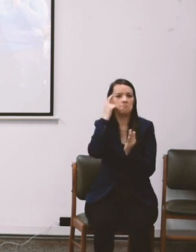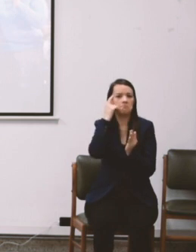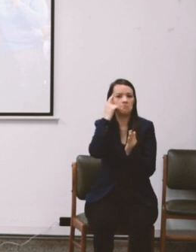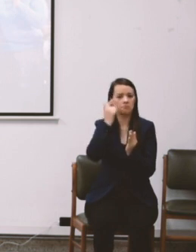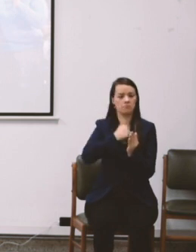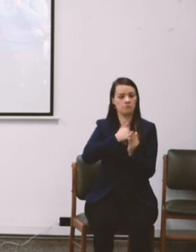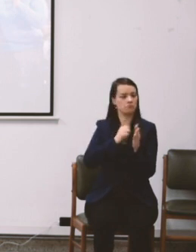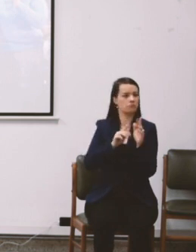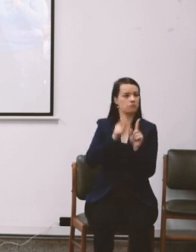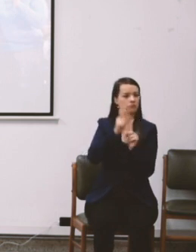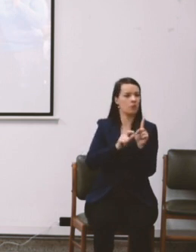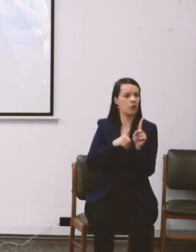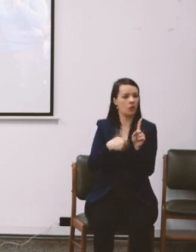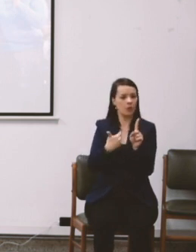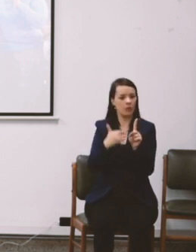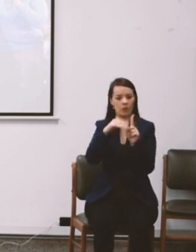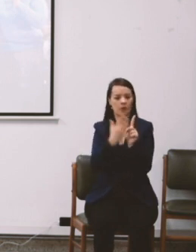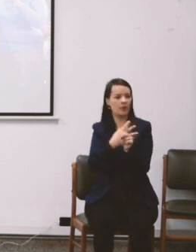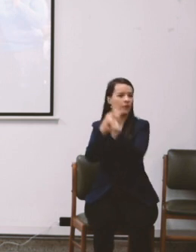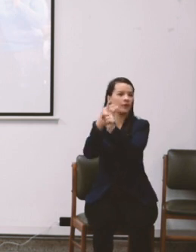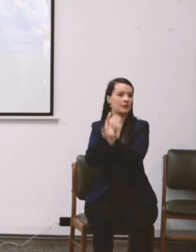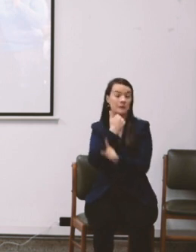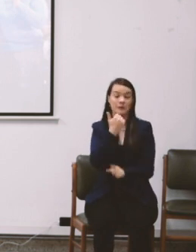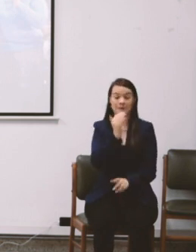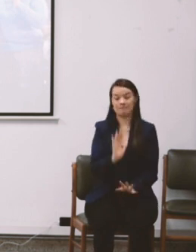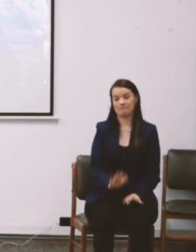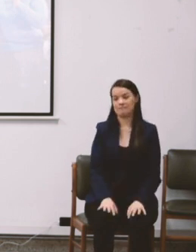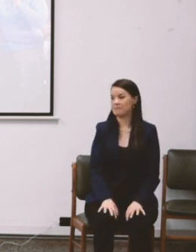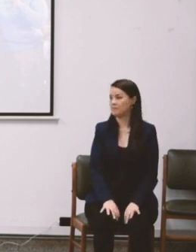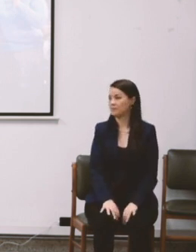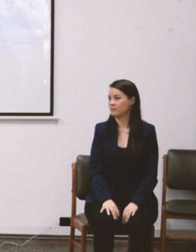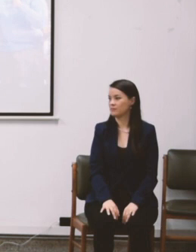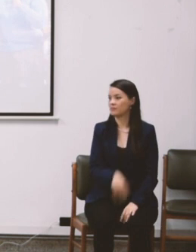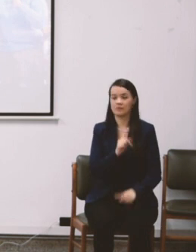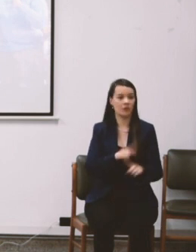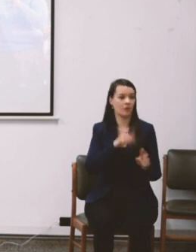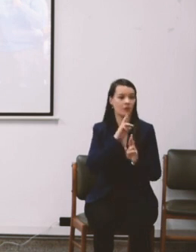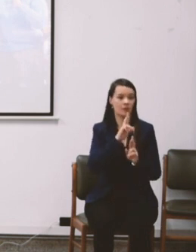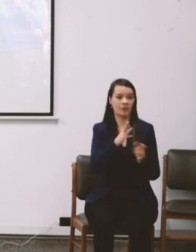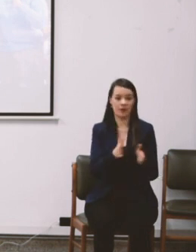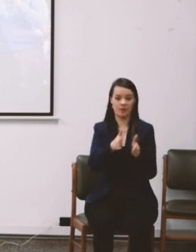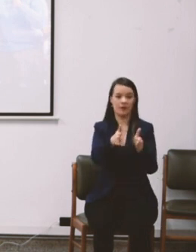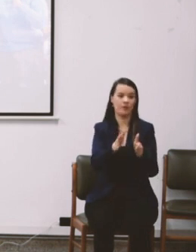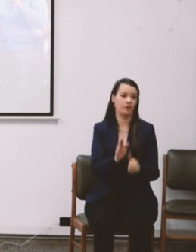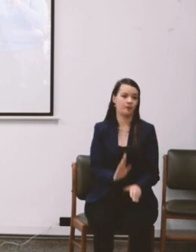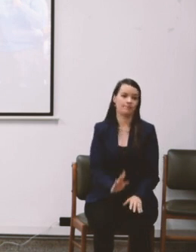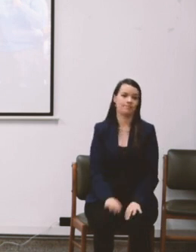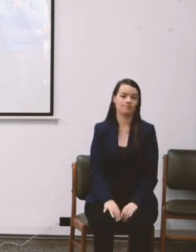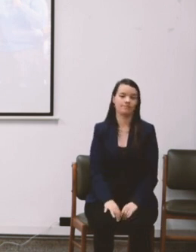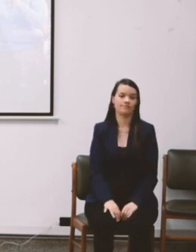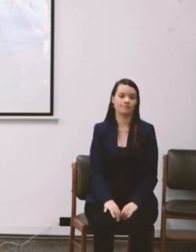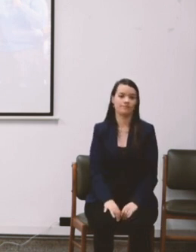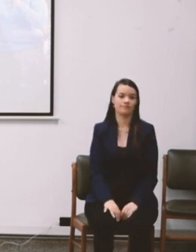escuela. No sé, es como, sí, no puedo decir como un camino o algo así, pero